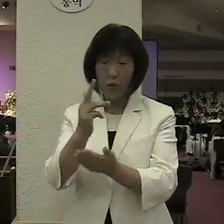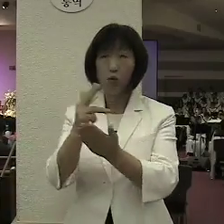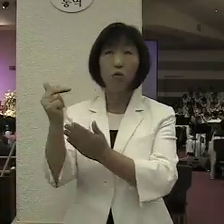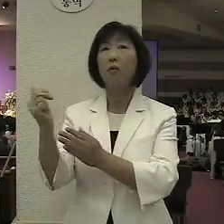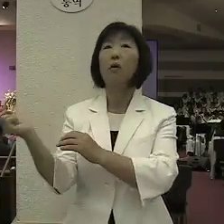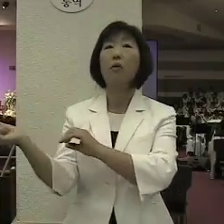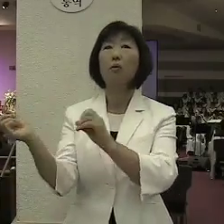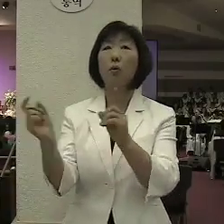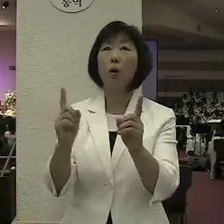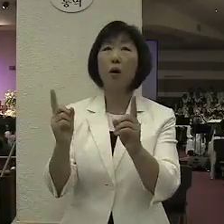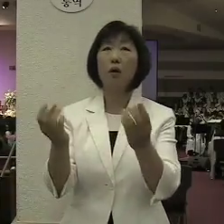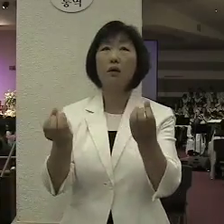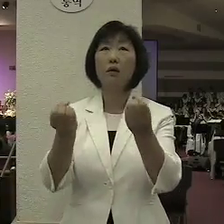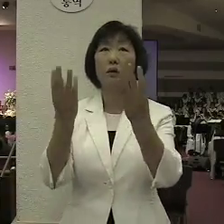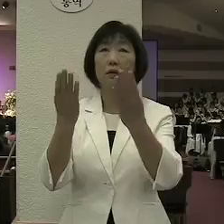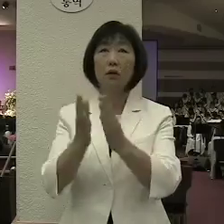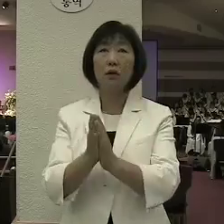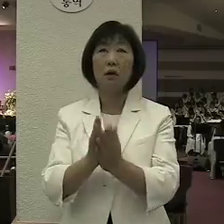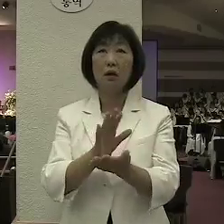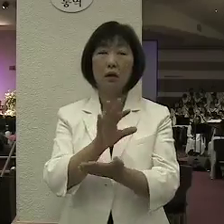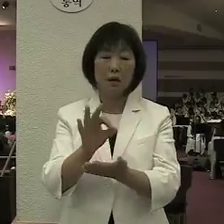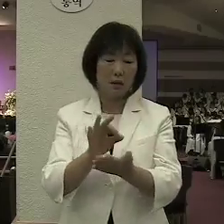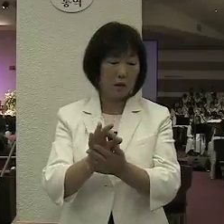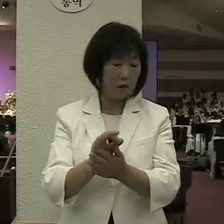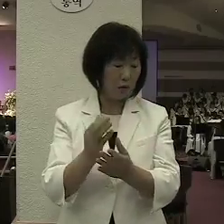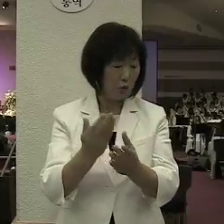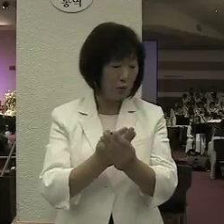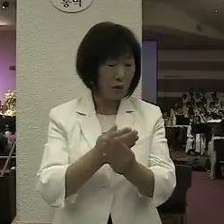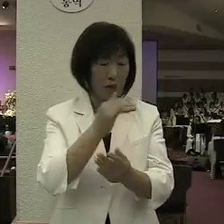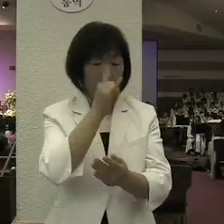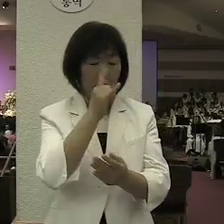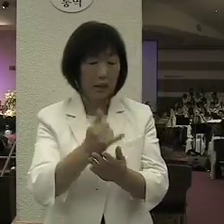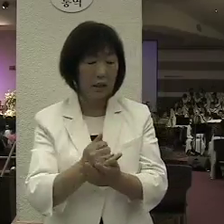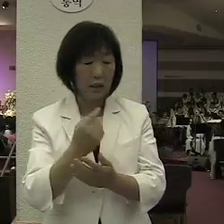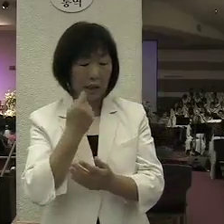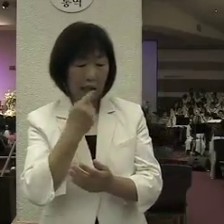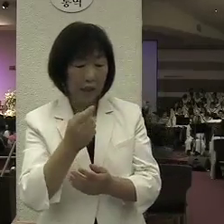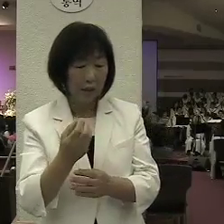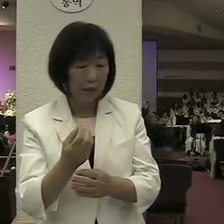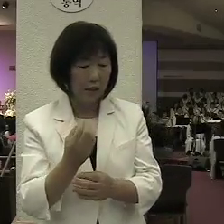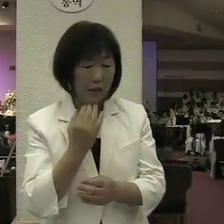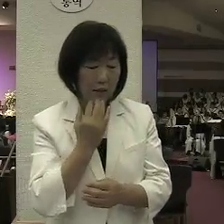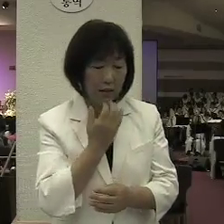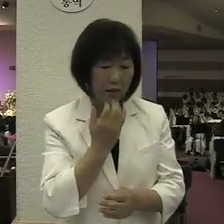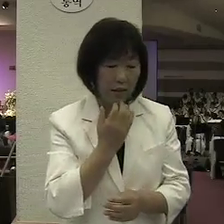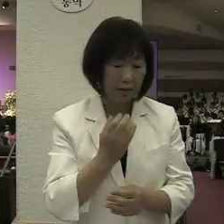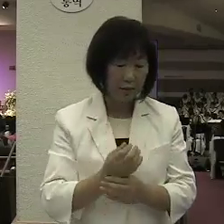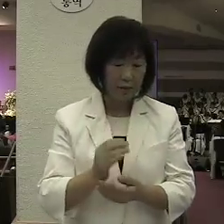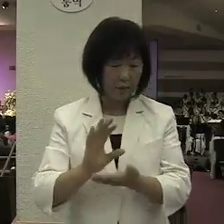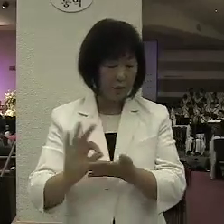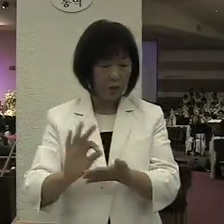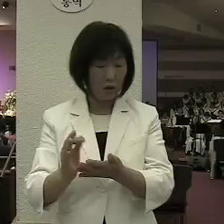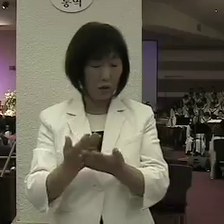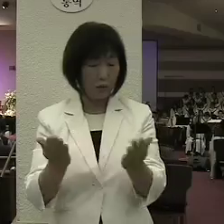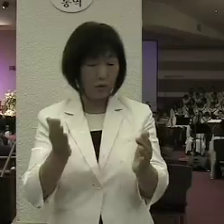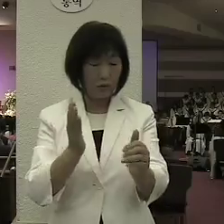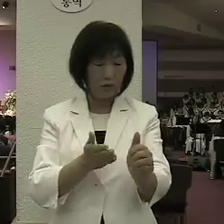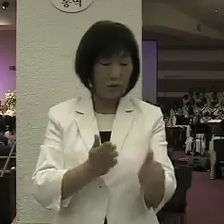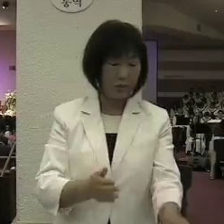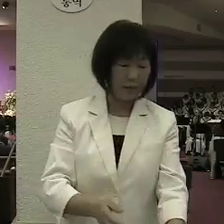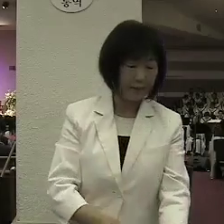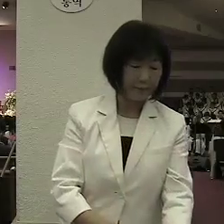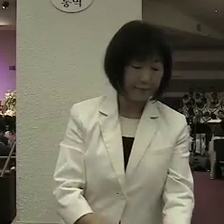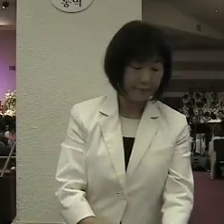드리는 부활절, 부활주일 헌금은 오늘 주보 안에 있는 노란색의 부활주일 헌금봉투를 사용해 주시면